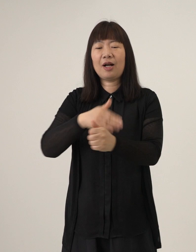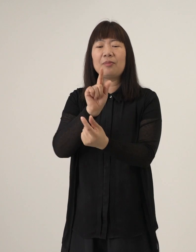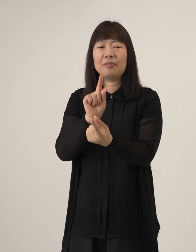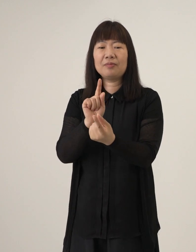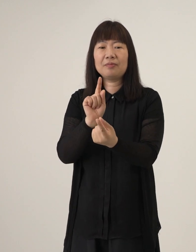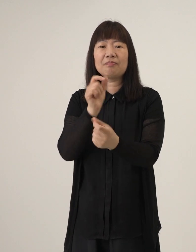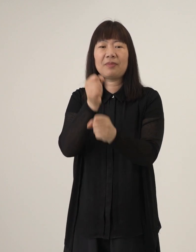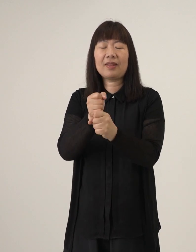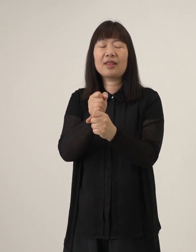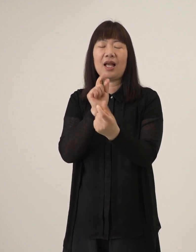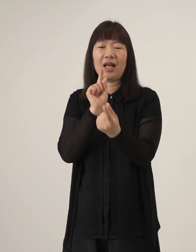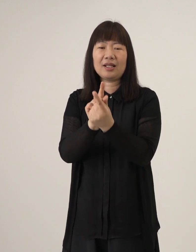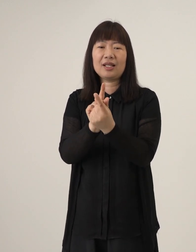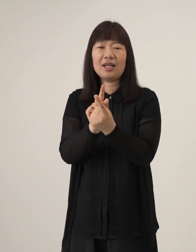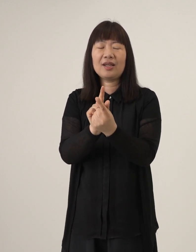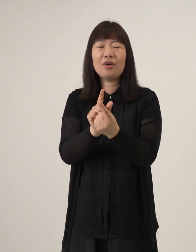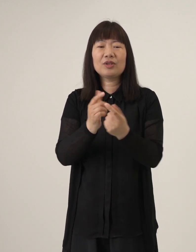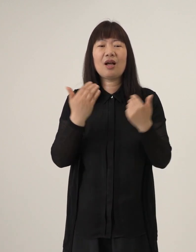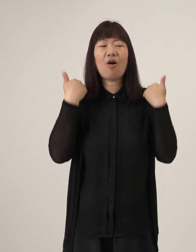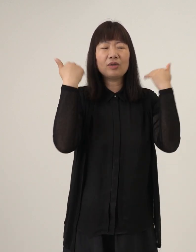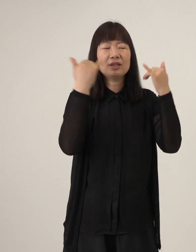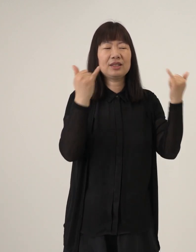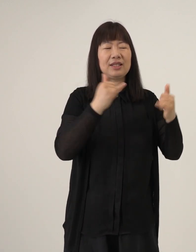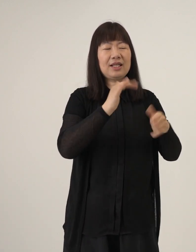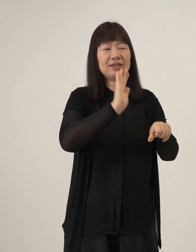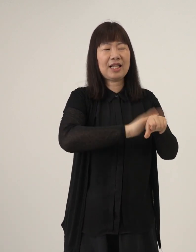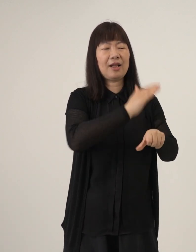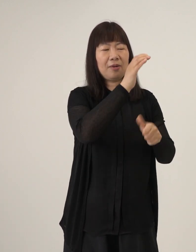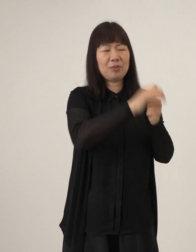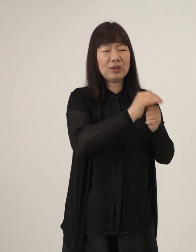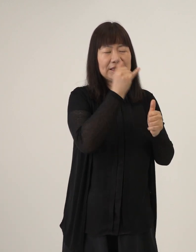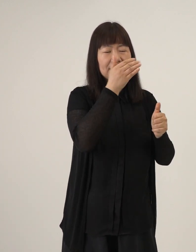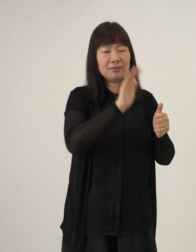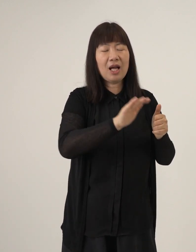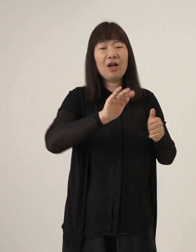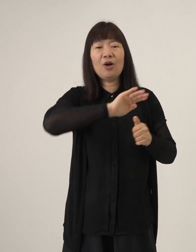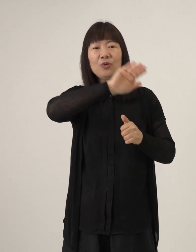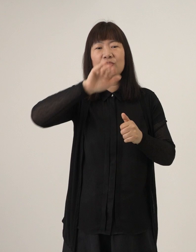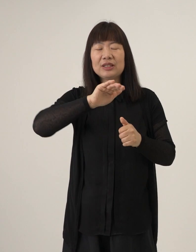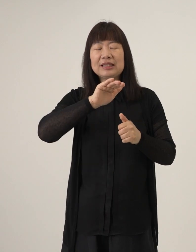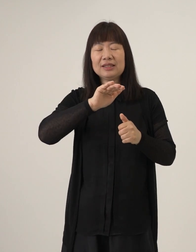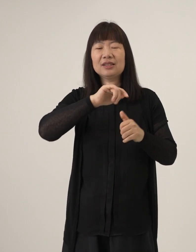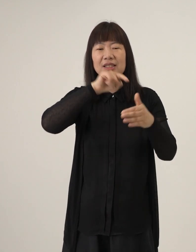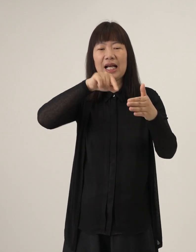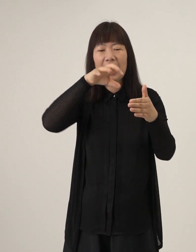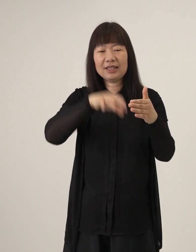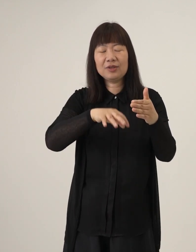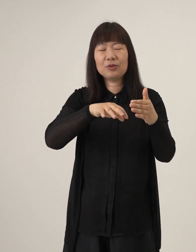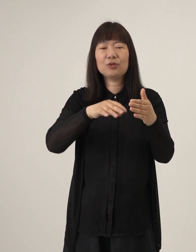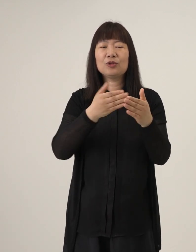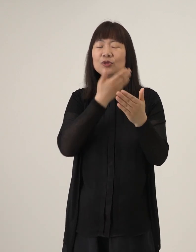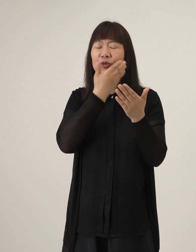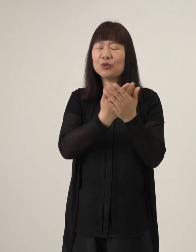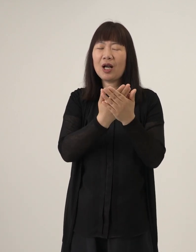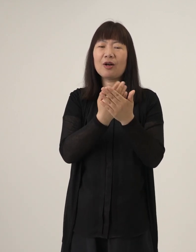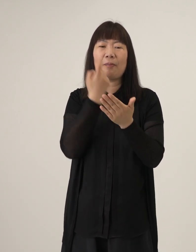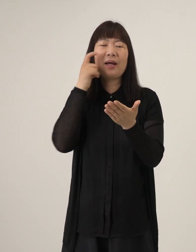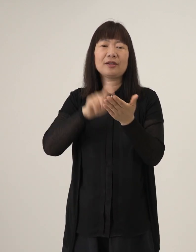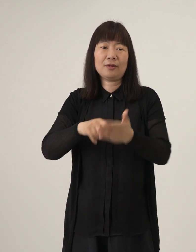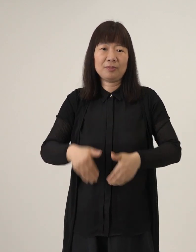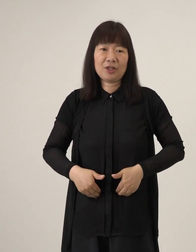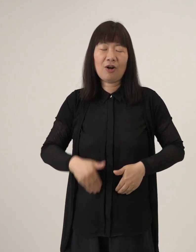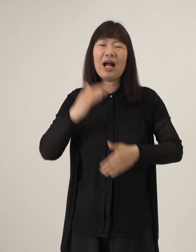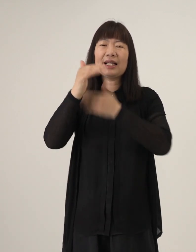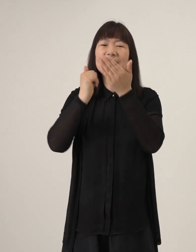있어요. 그러나 우린 그 속에서도 첫째 뭘 봐야 돼요? 하나님의 주권을 봐야 돼요. 여기에